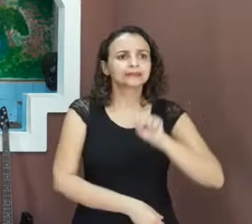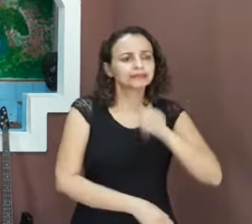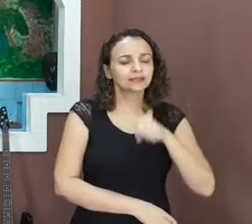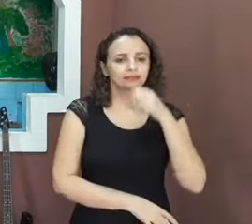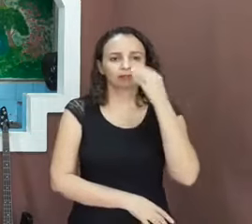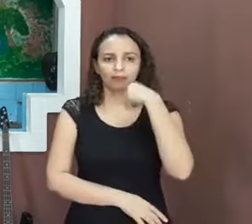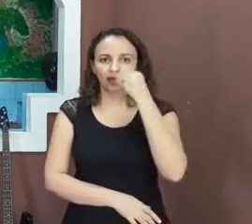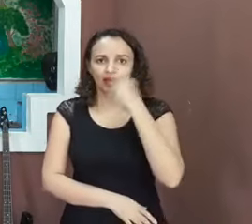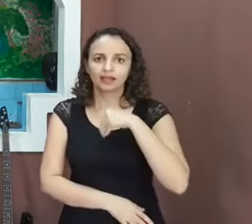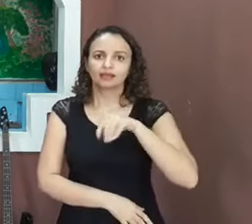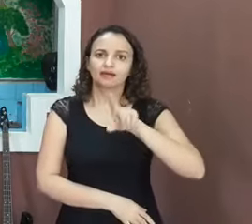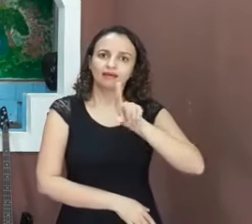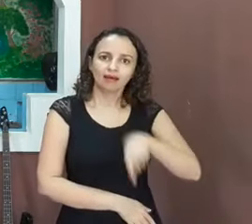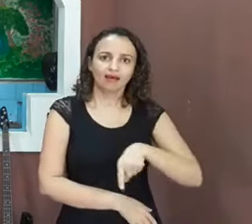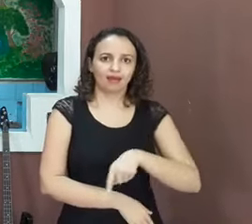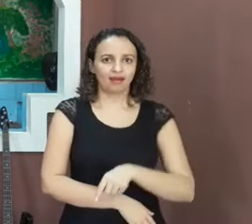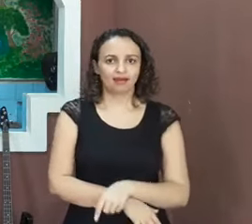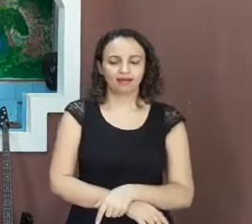preguiçoso,